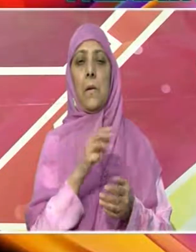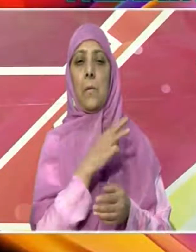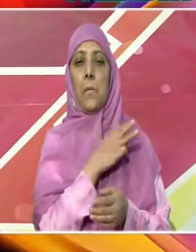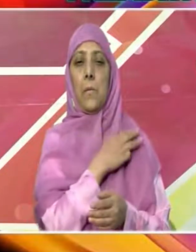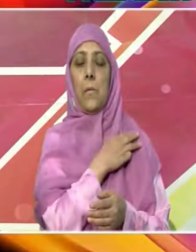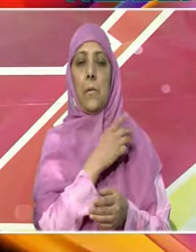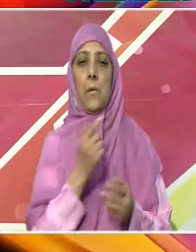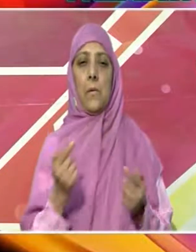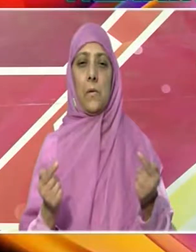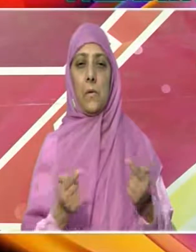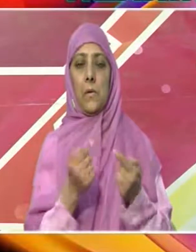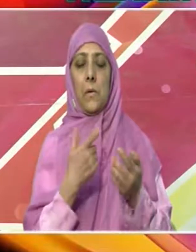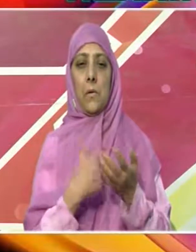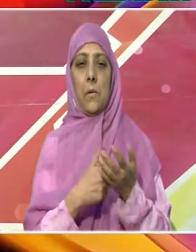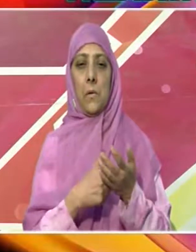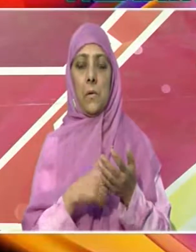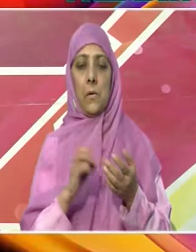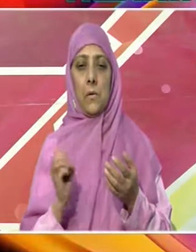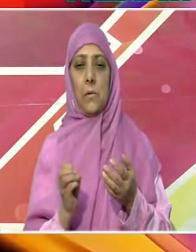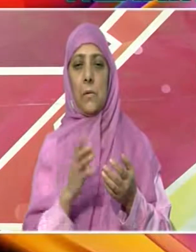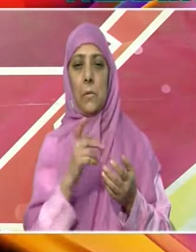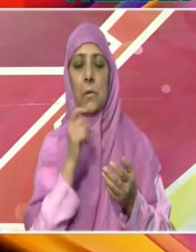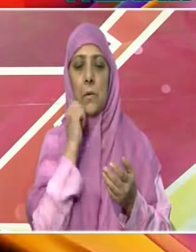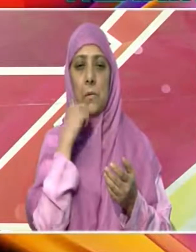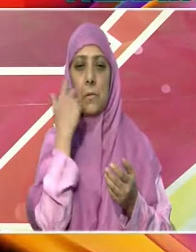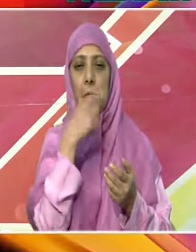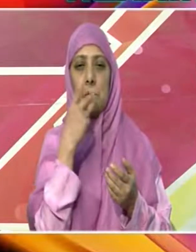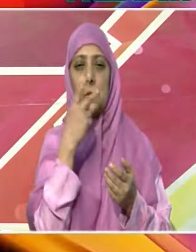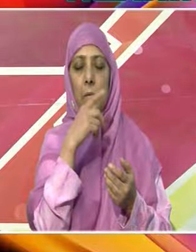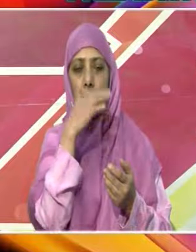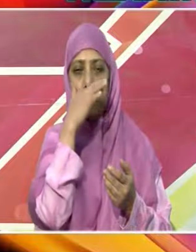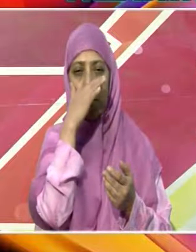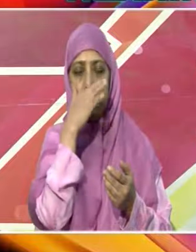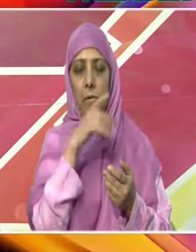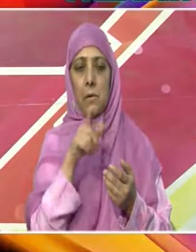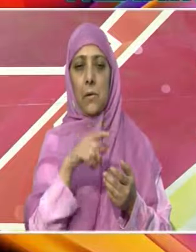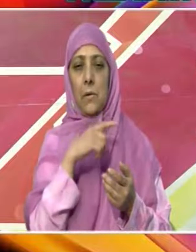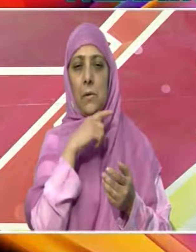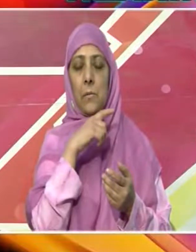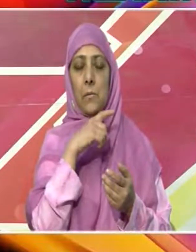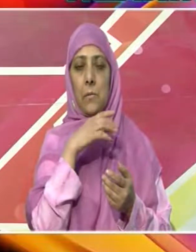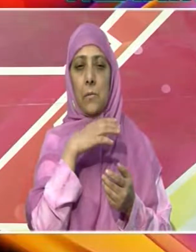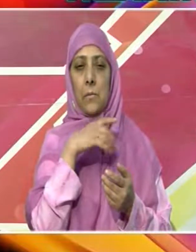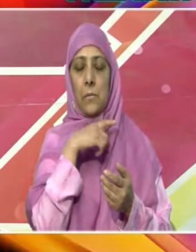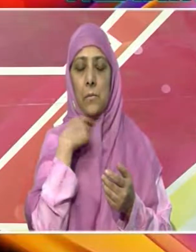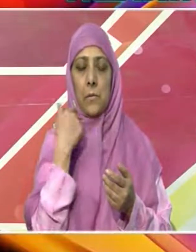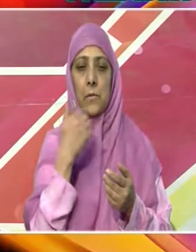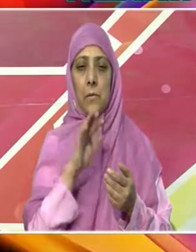जवाबी करवाई जिसमें 2 मिलिटेंट मारे गए हैं